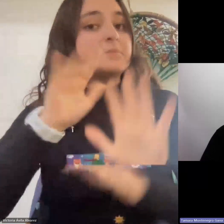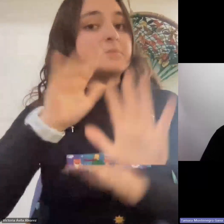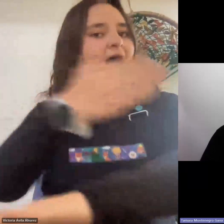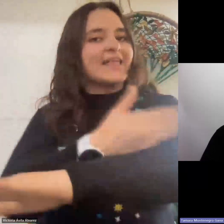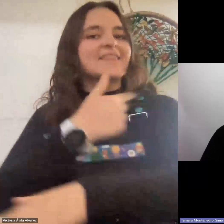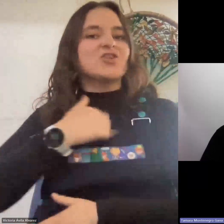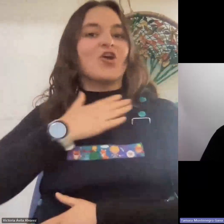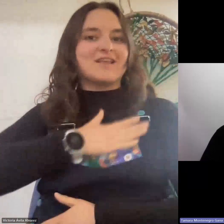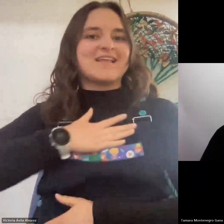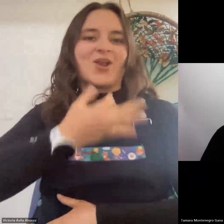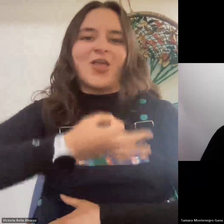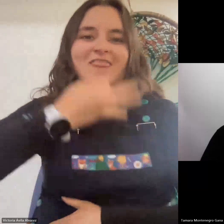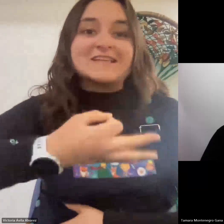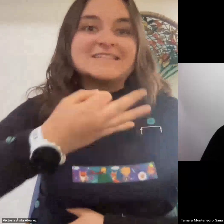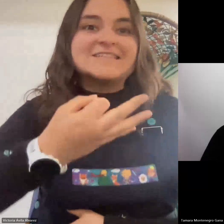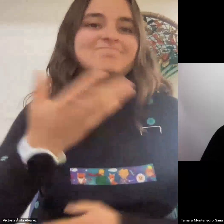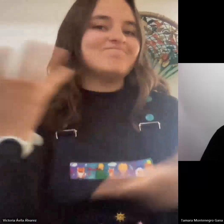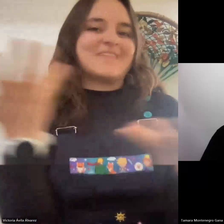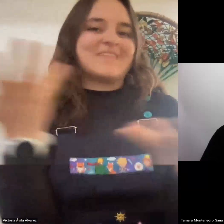yo trabajo,